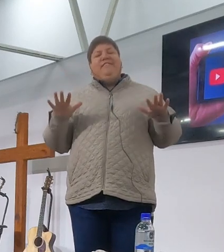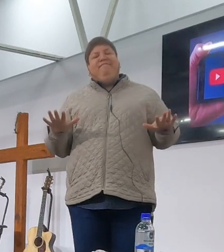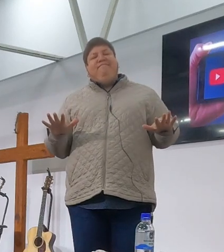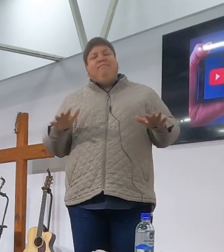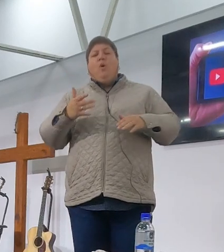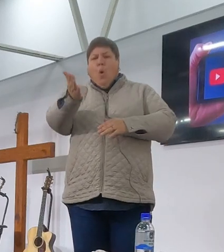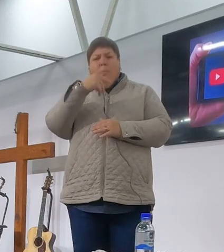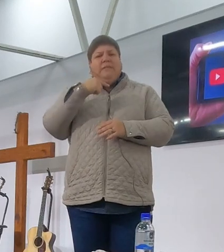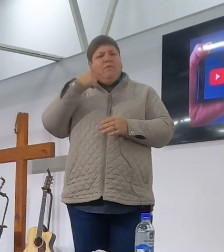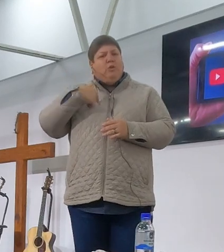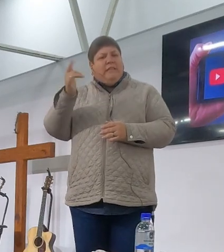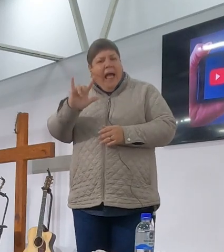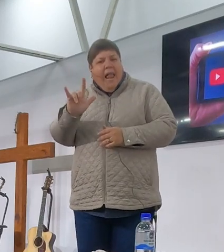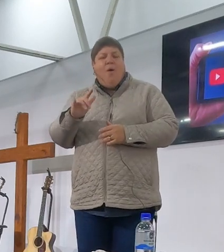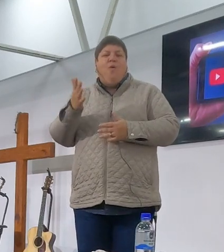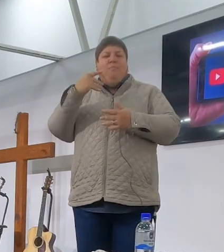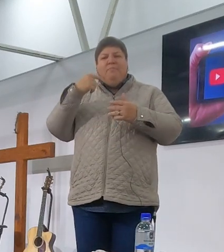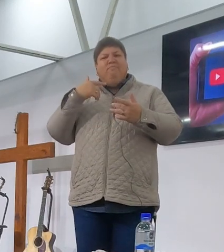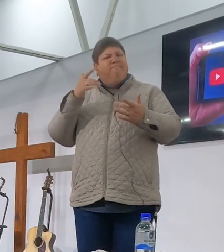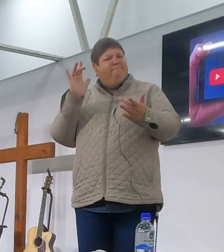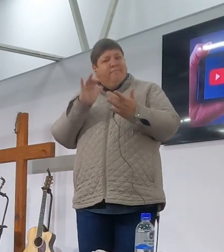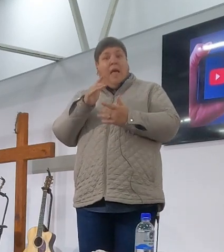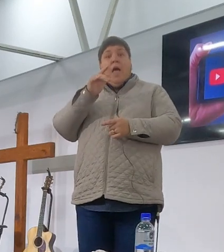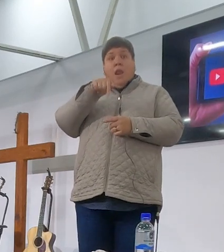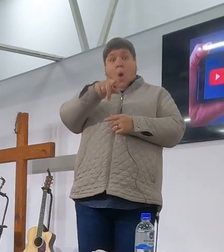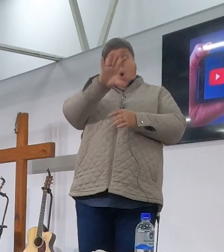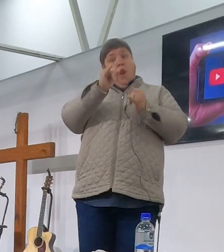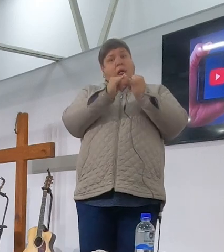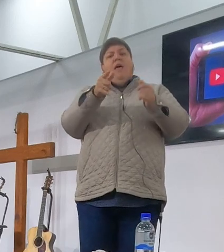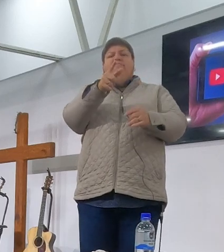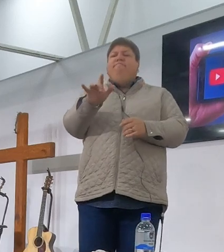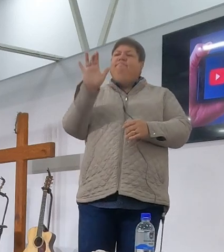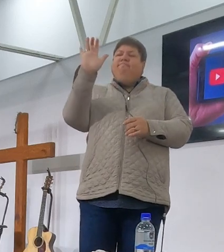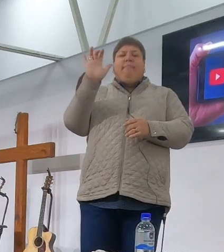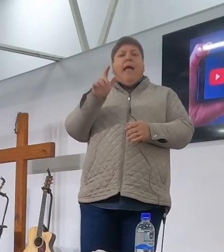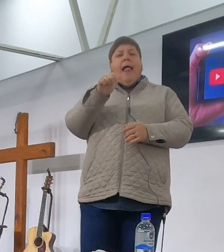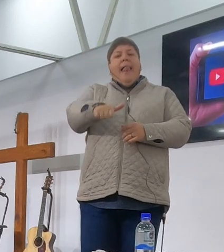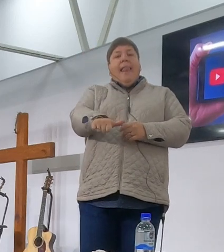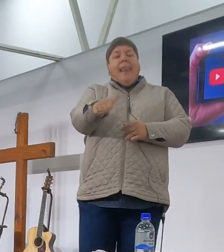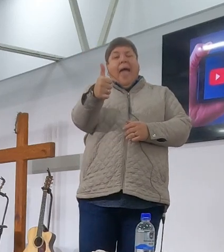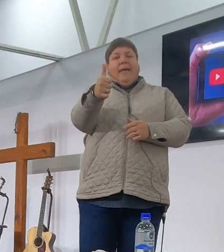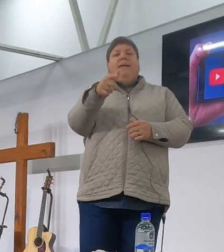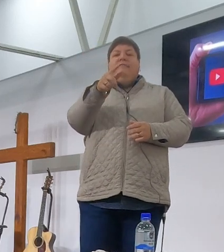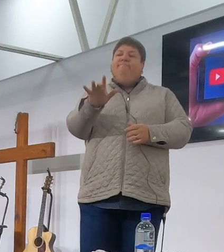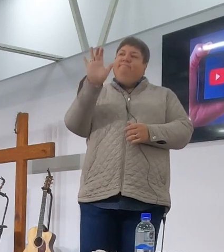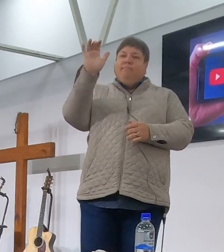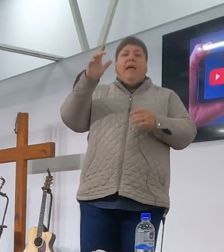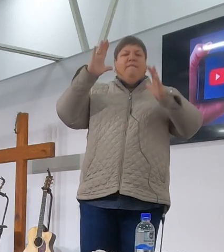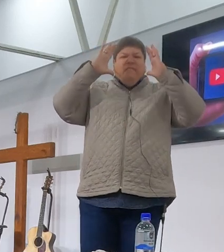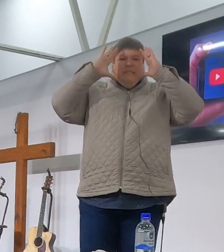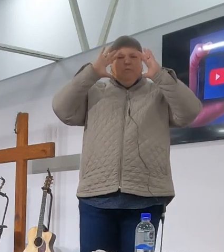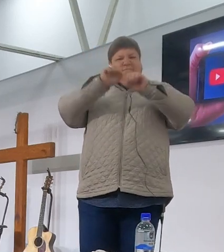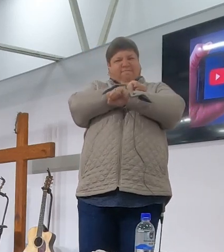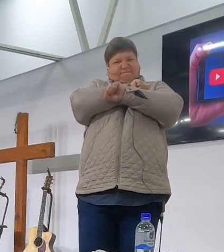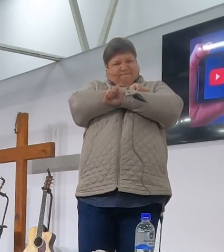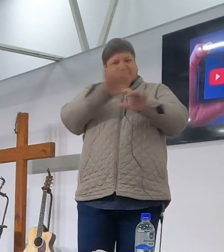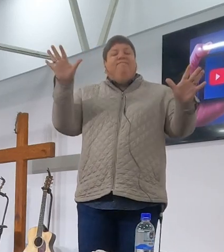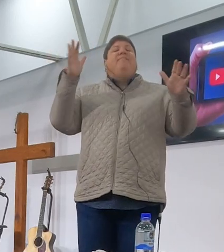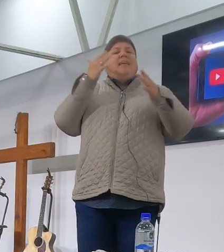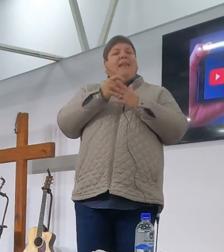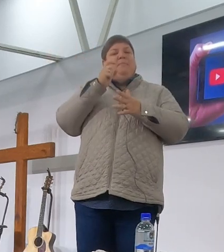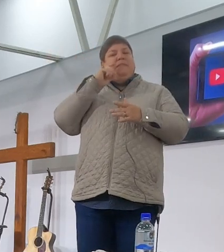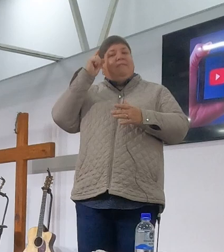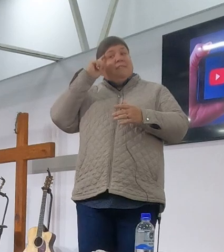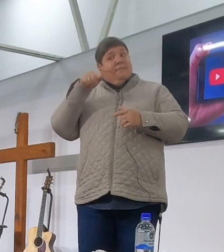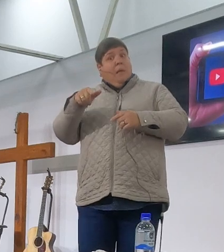So, kom sê vir ons hallo, maar terwyl jy aanlyn is, druk asseblief op die like knoppie, druk op die subscribe knoppie en deel dit op Facebook of waar jy is, want hierdie is dalk 'n